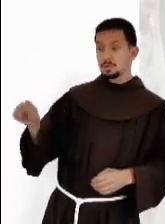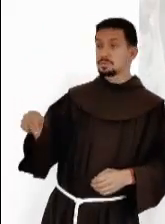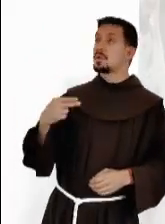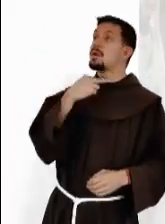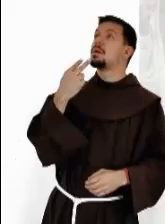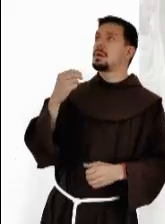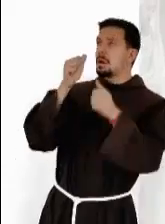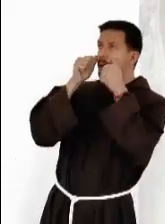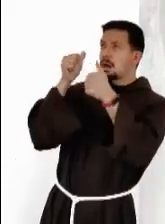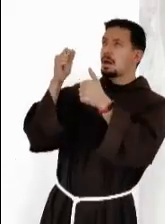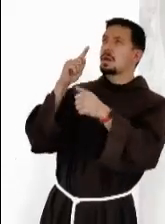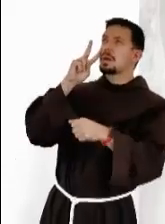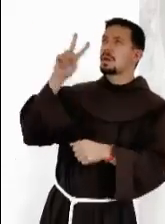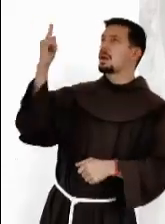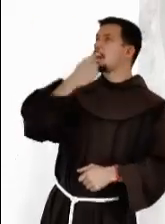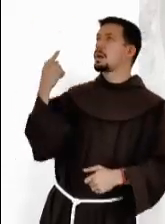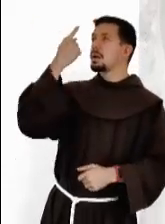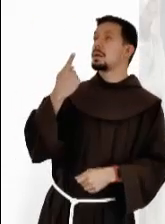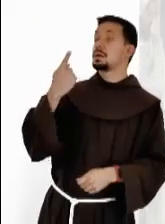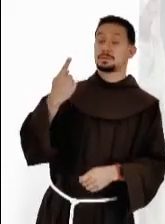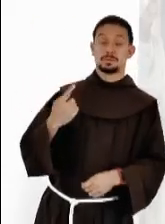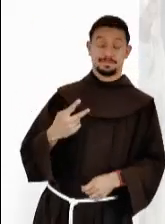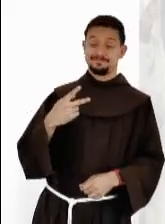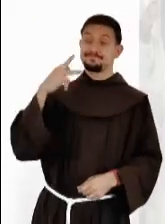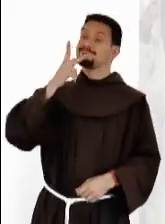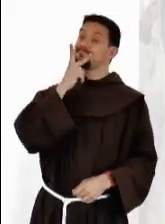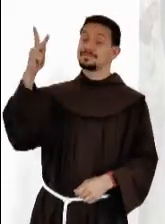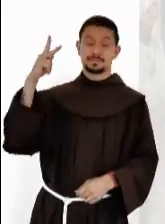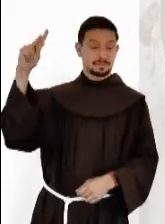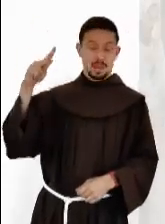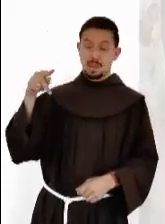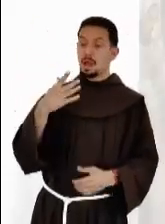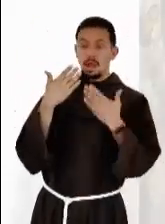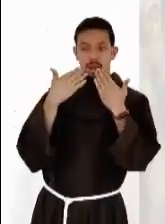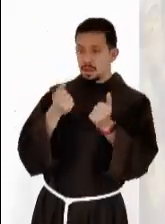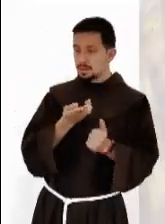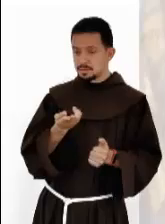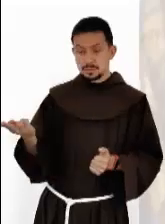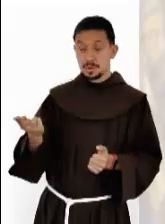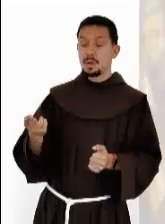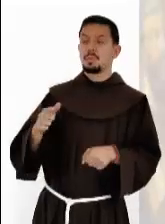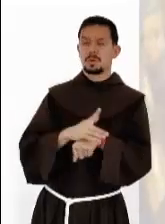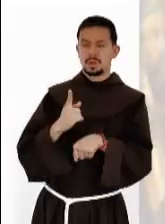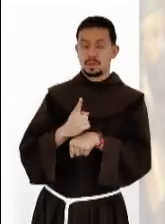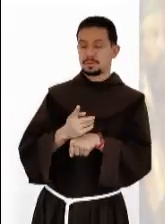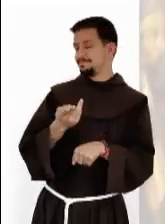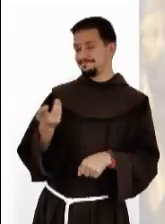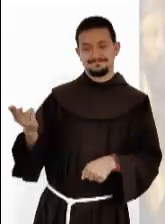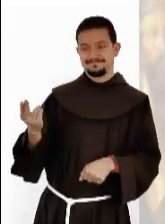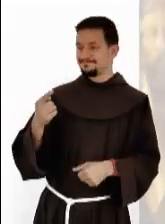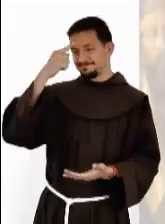escuchado su voz ni han visto su rostro, y su palabra no habita en ustedes porque no le creen al que él ha